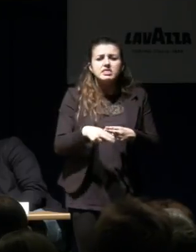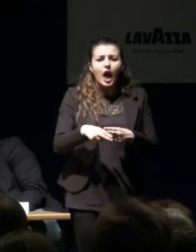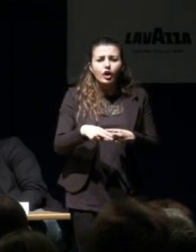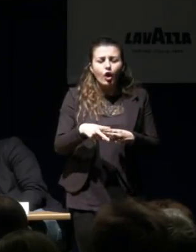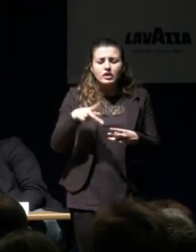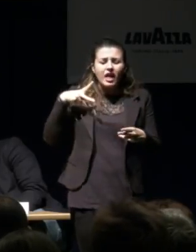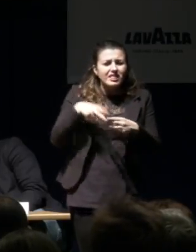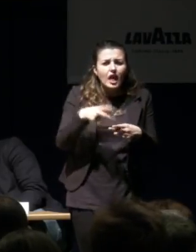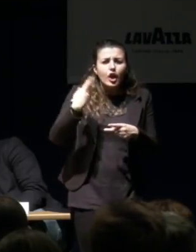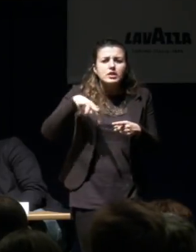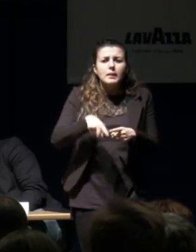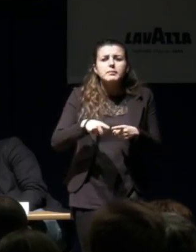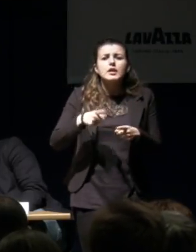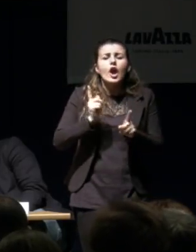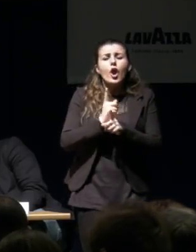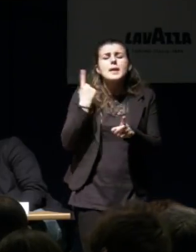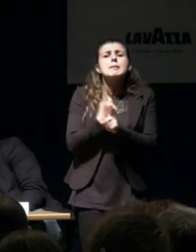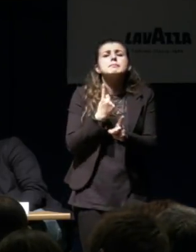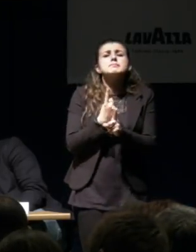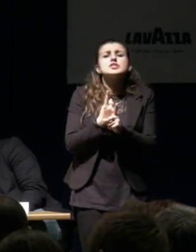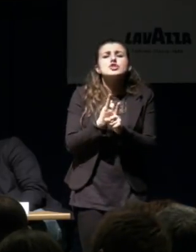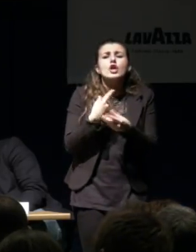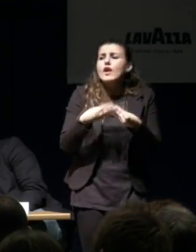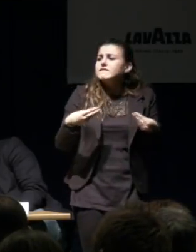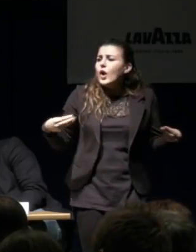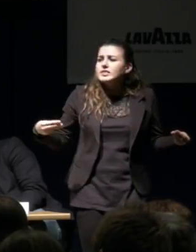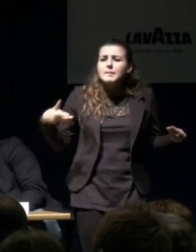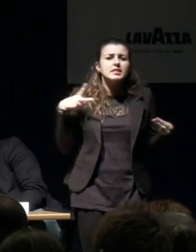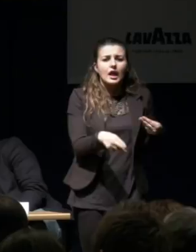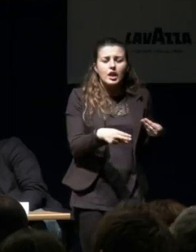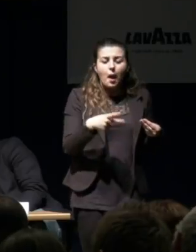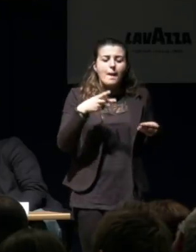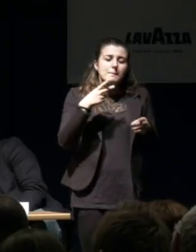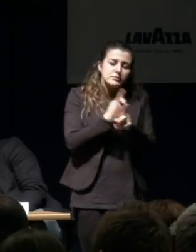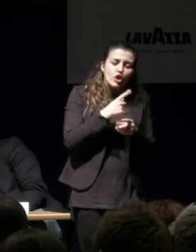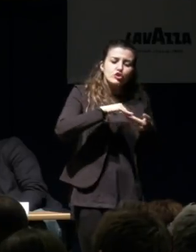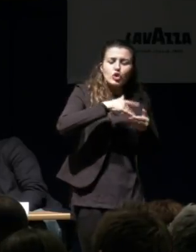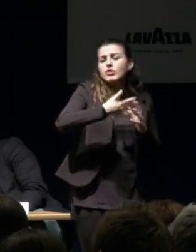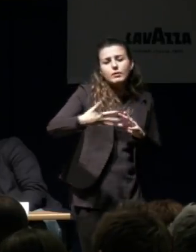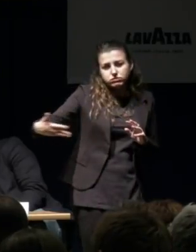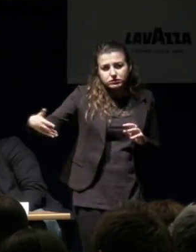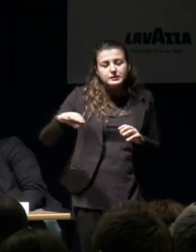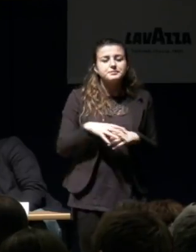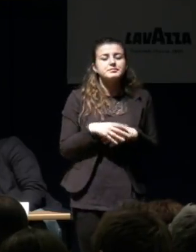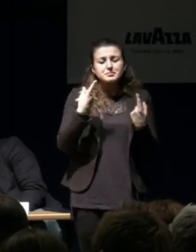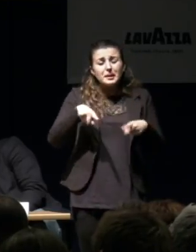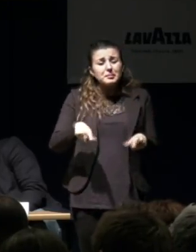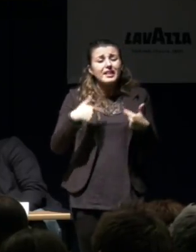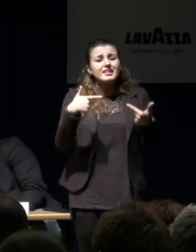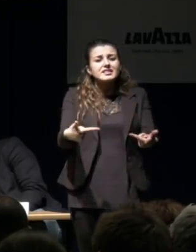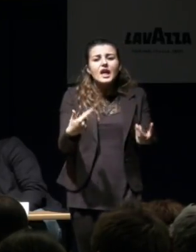lasciando inevasi alcuni bisogni fondamentali bisogni sociali e così via e quindi si crea